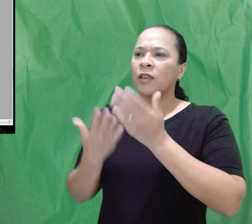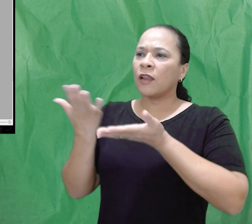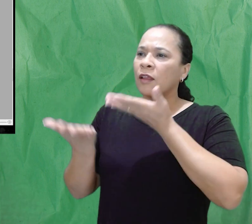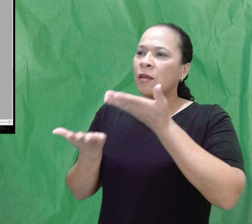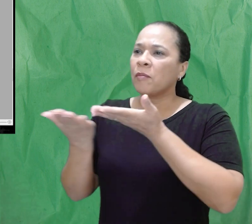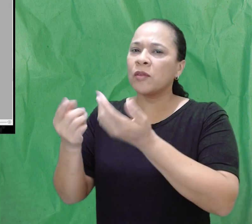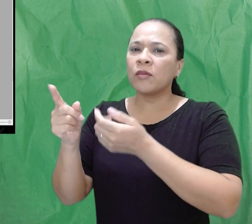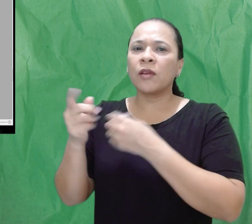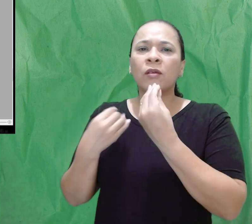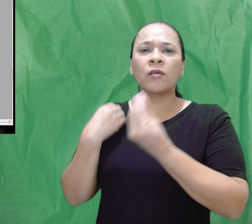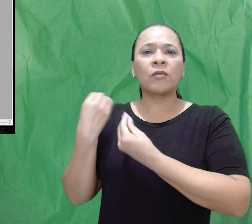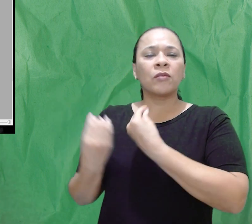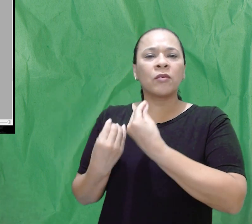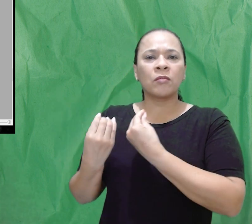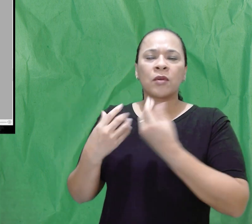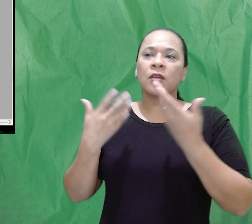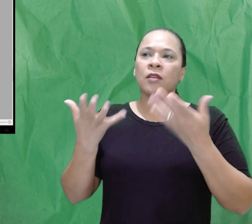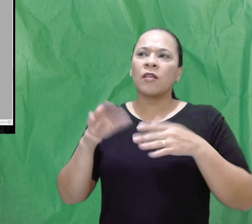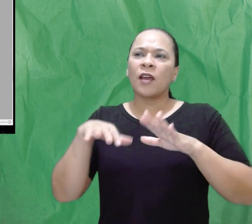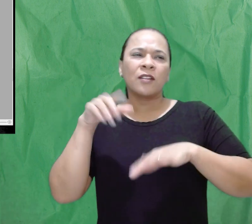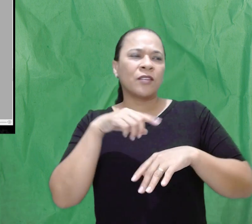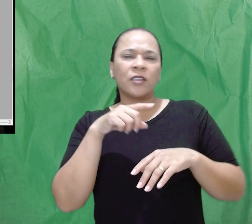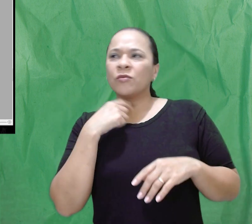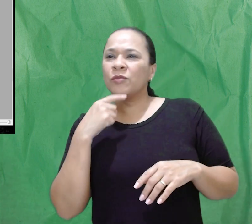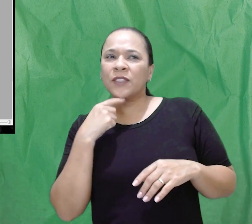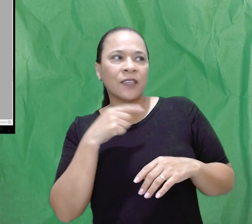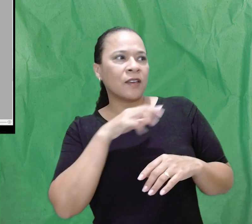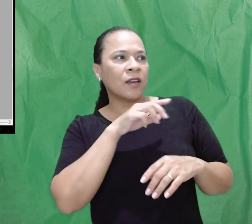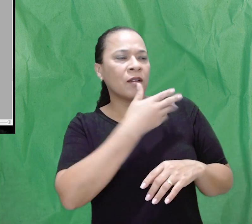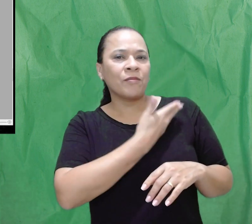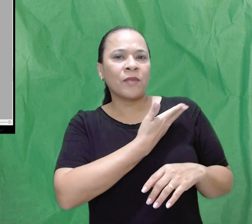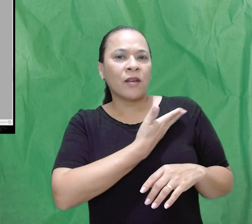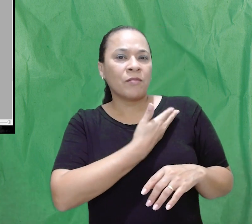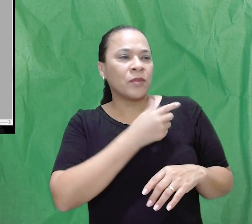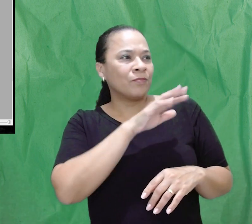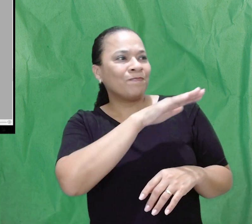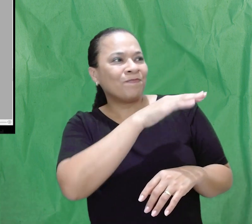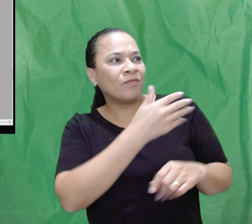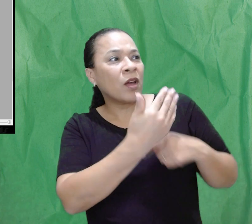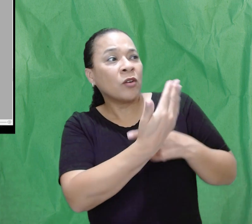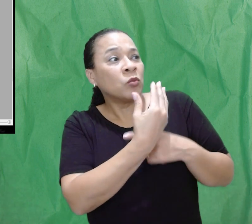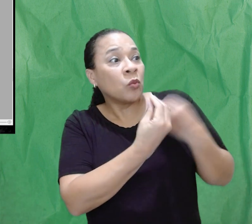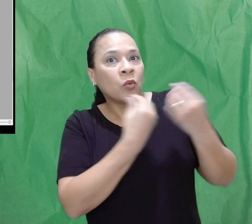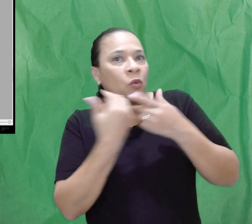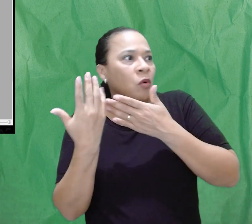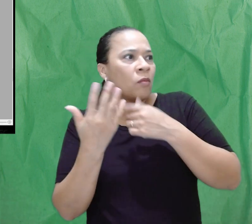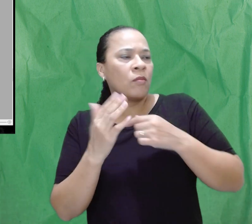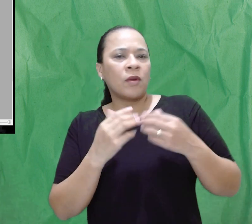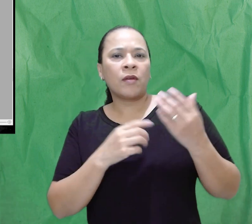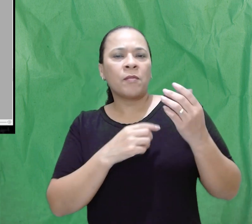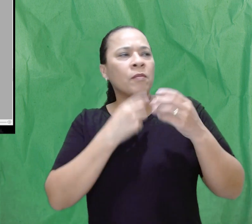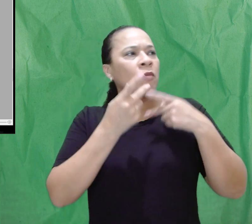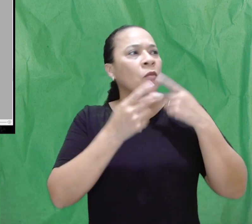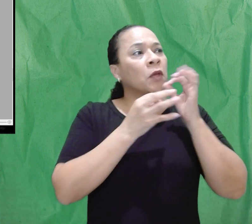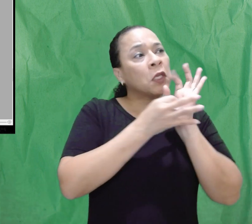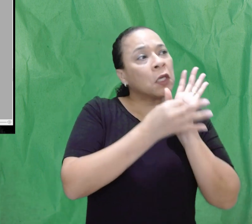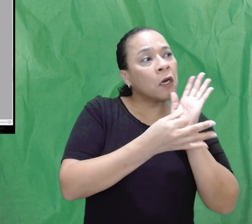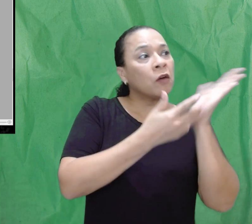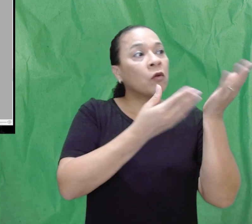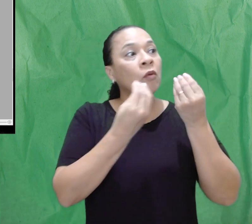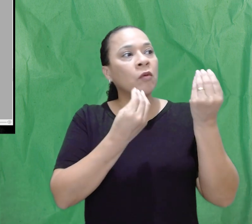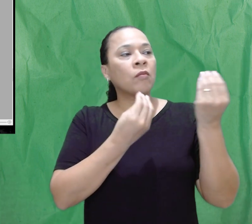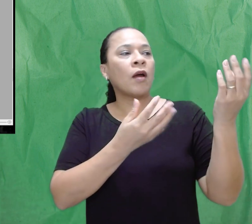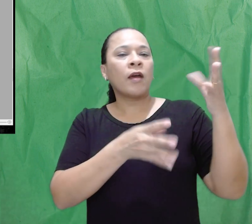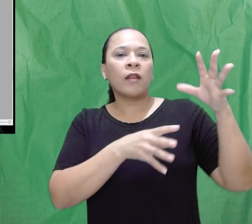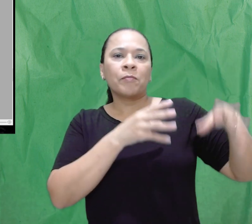não deve ter vergonha de pedir ajuda a um colega, pedir ajuda a um superior, para compreender aquela necessidade e trazer